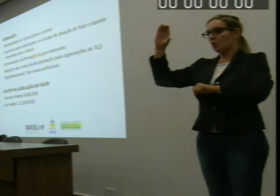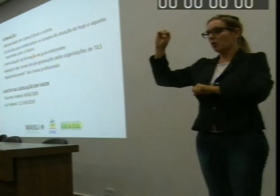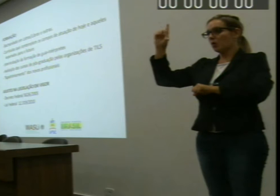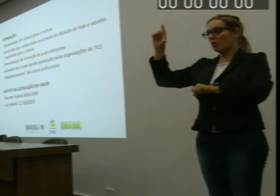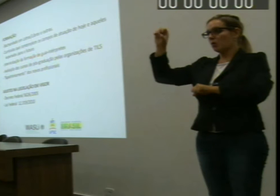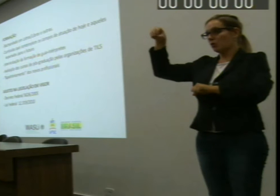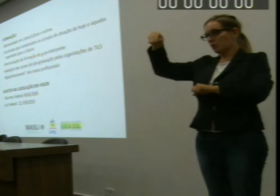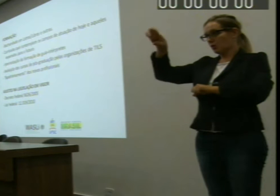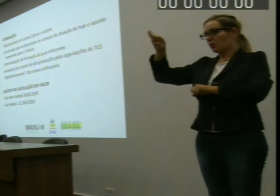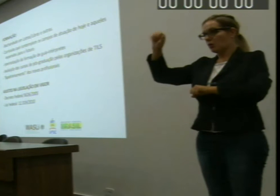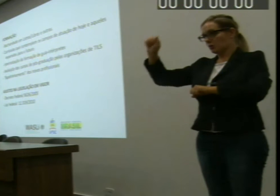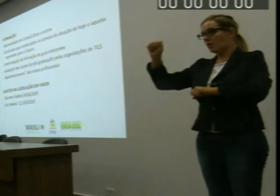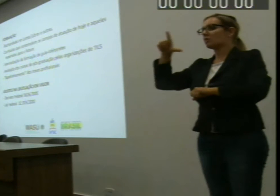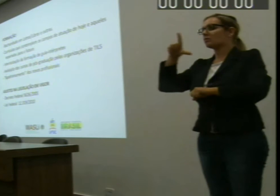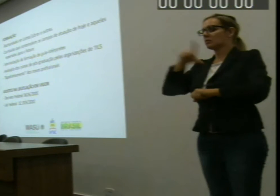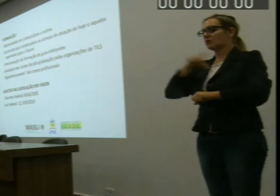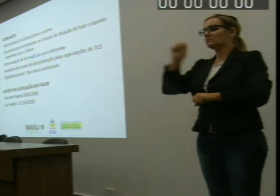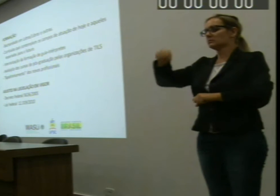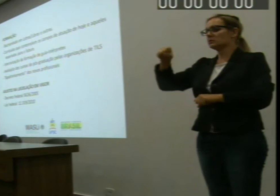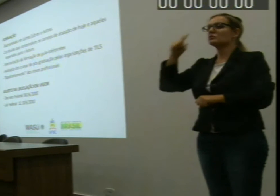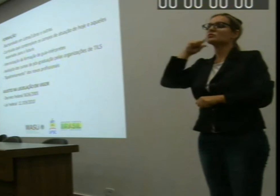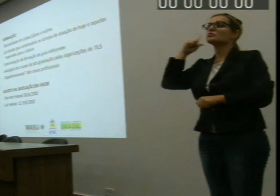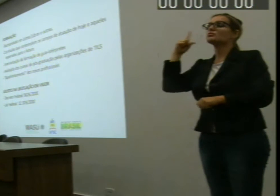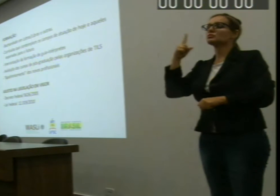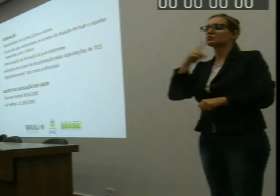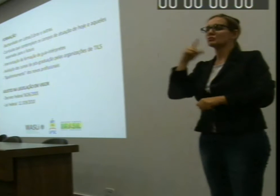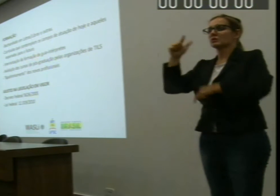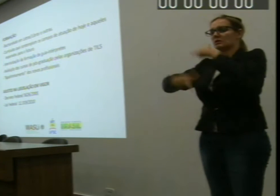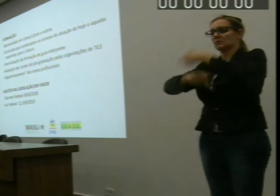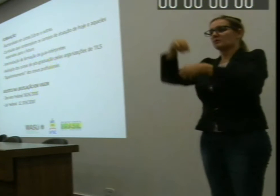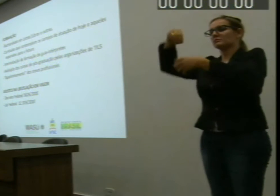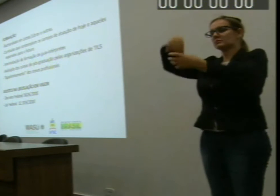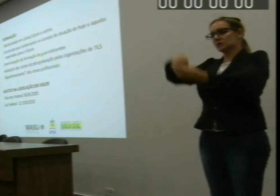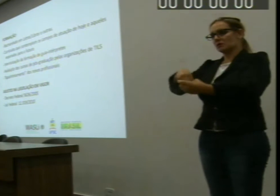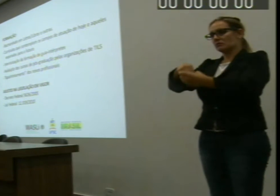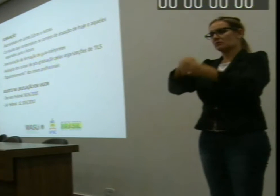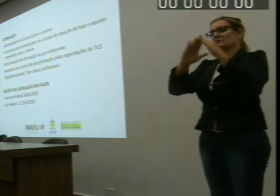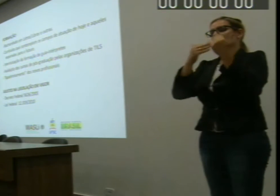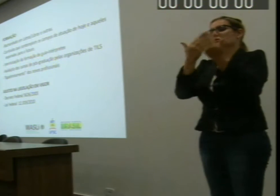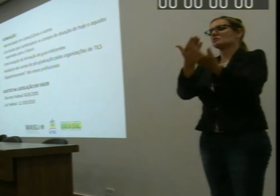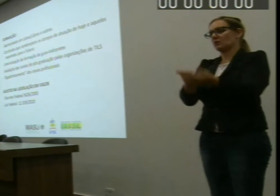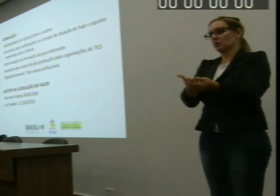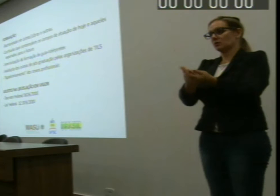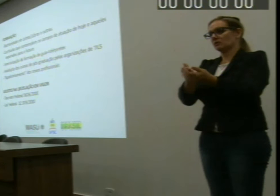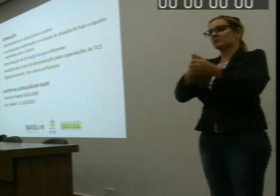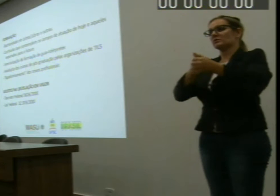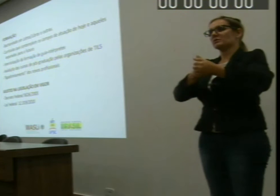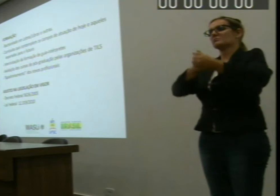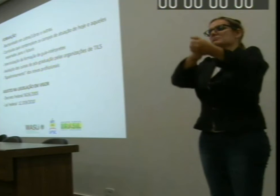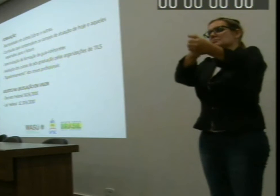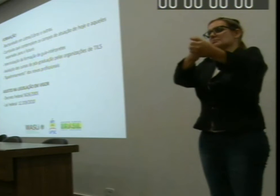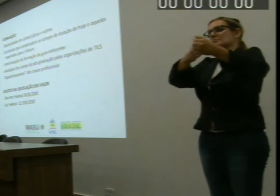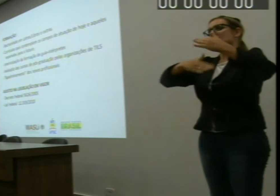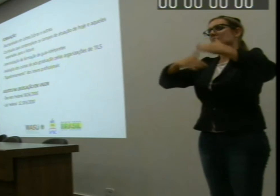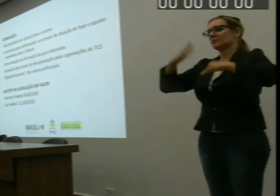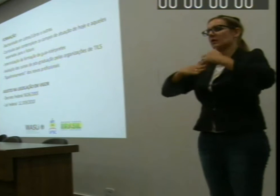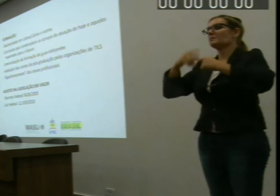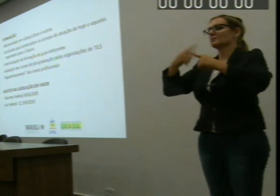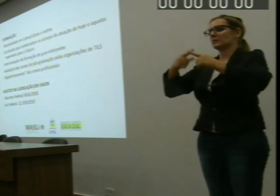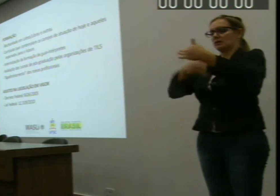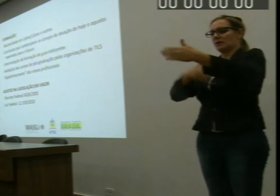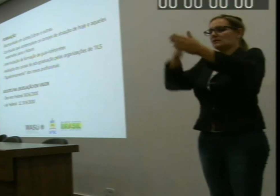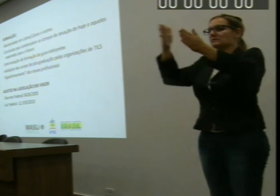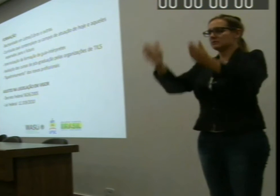que são Funcionários das escolas e trabalham nas escolas como guias intérpretes porque na mesma sala eles colocam surdos e o